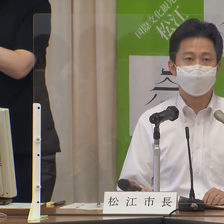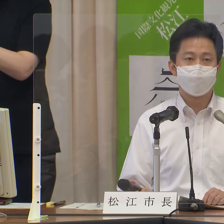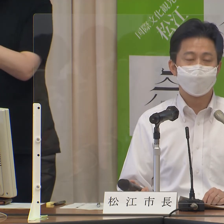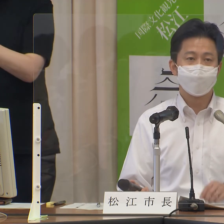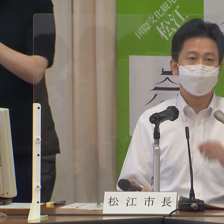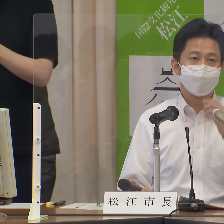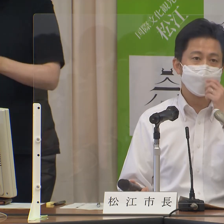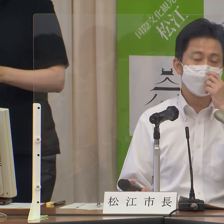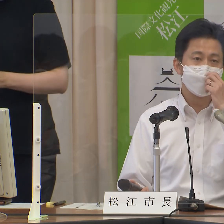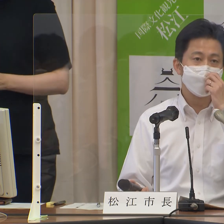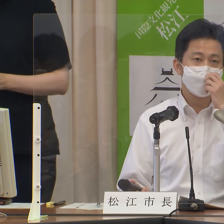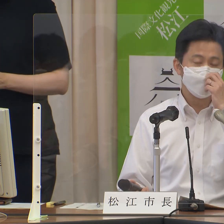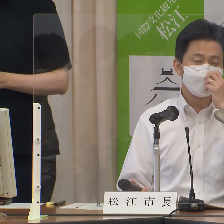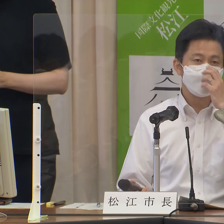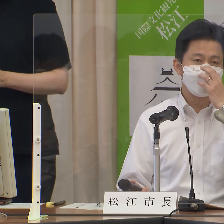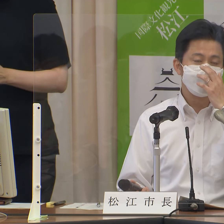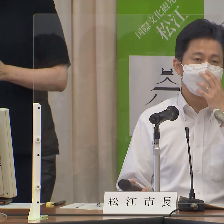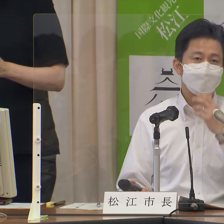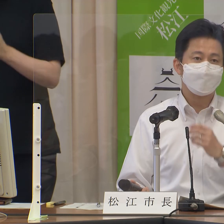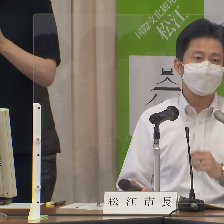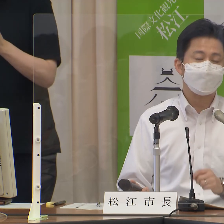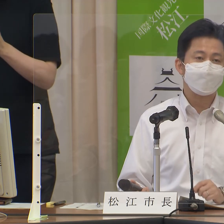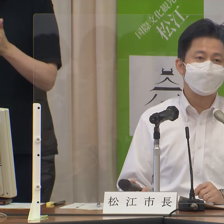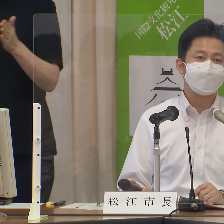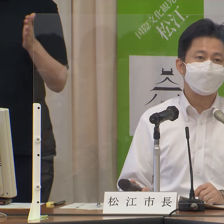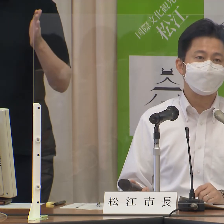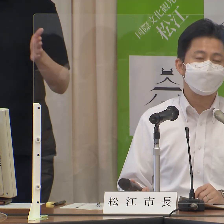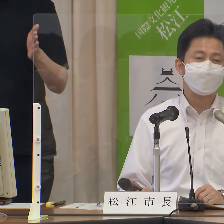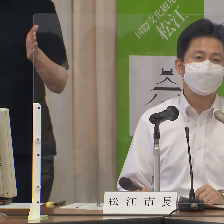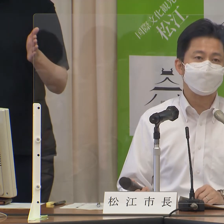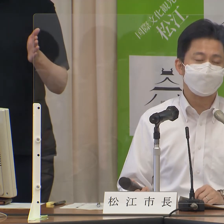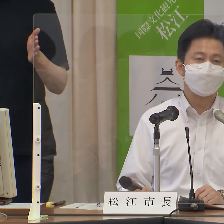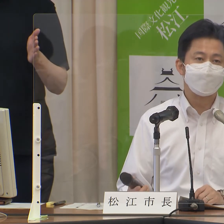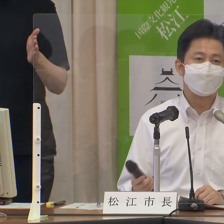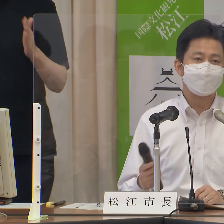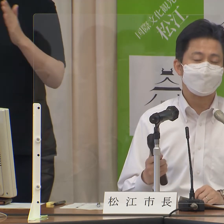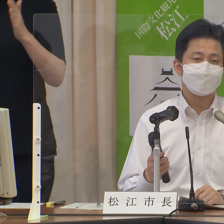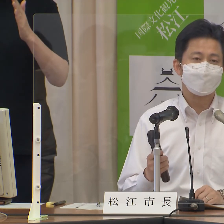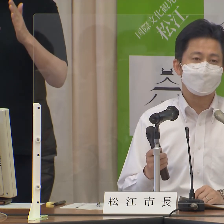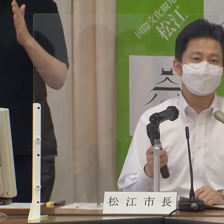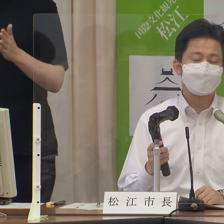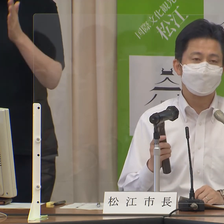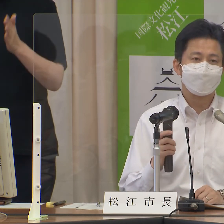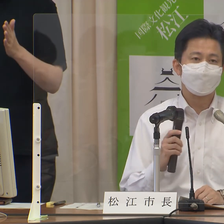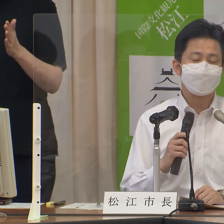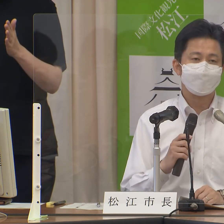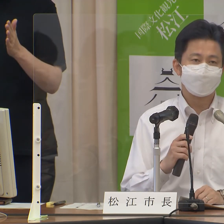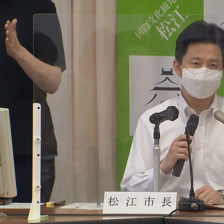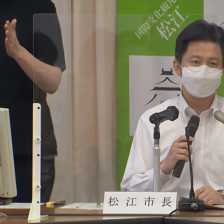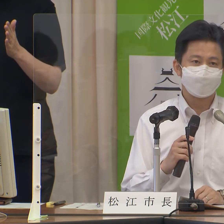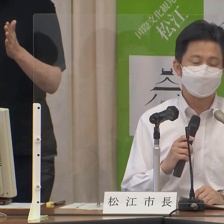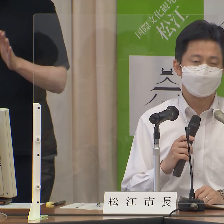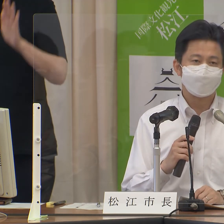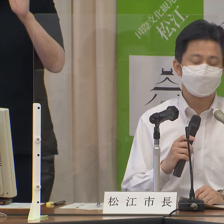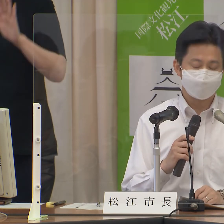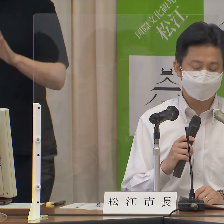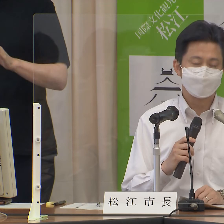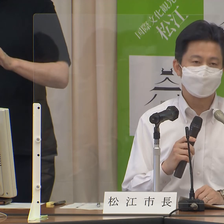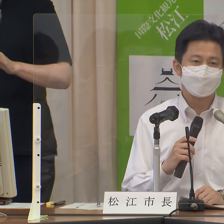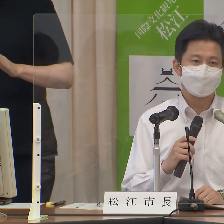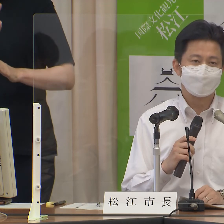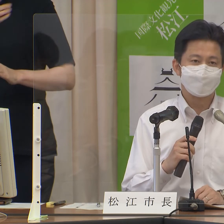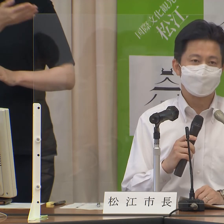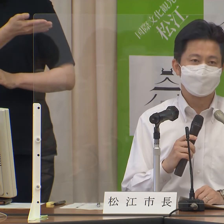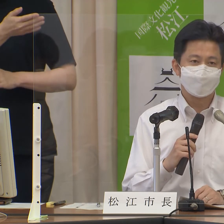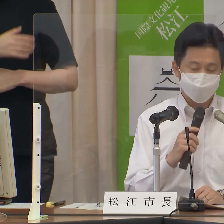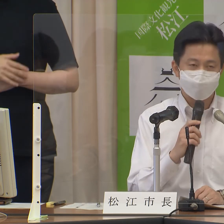実際にその1週間ほど経ってですね、家庭内保育というのは進んでいるというのは、その当日数がちょっと減少しているということは